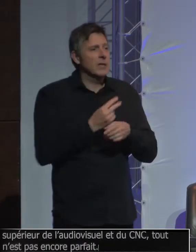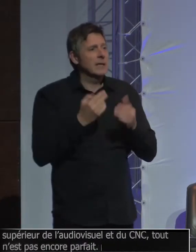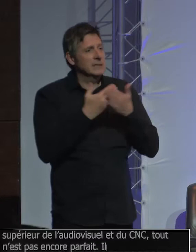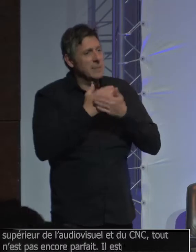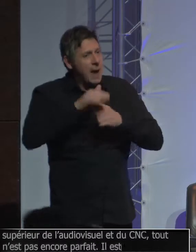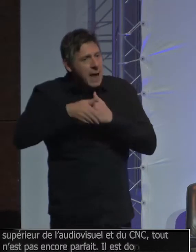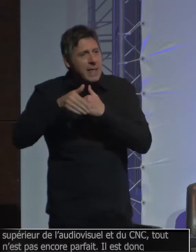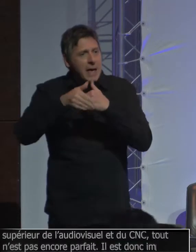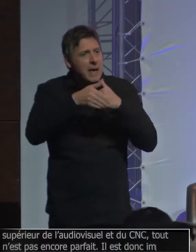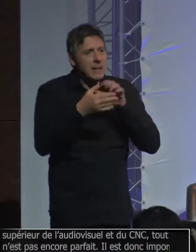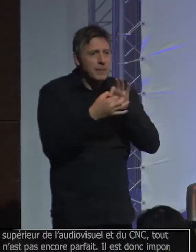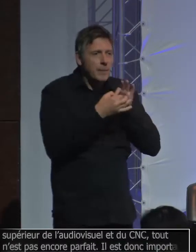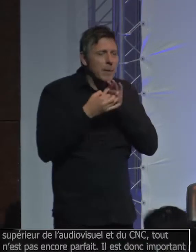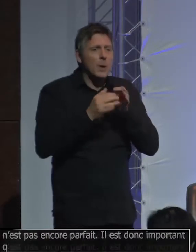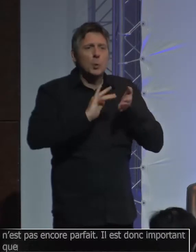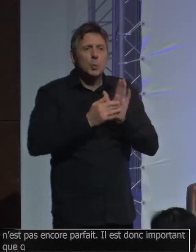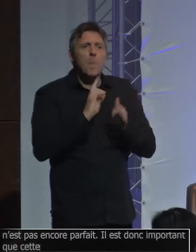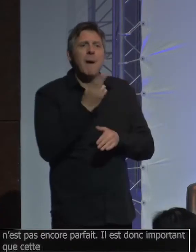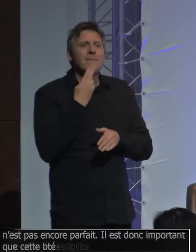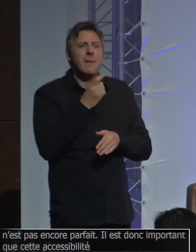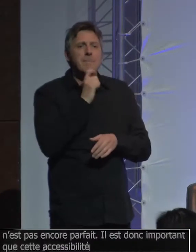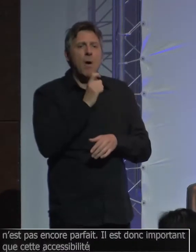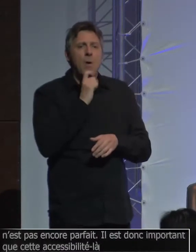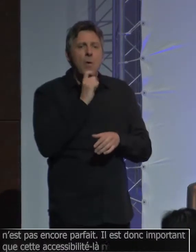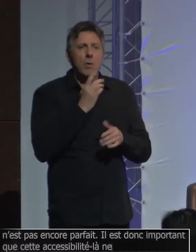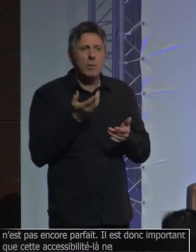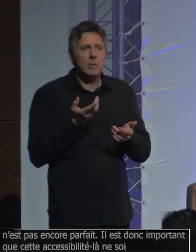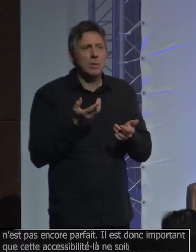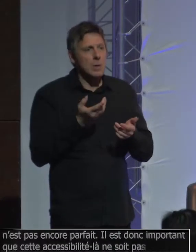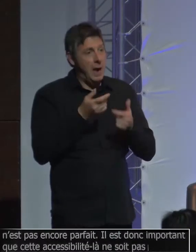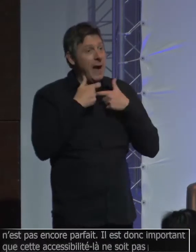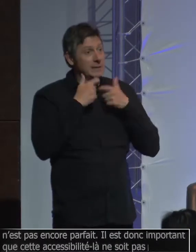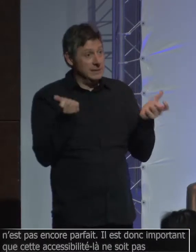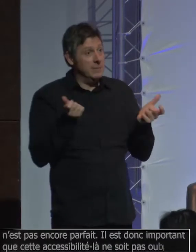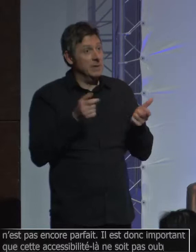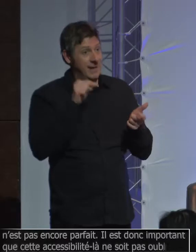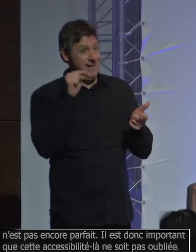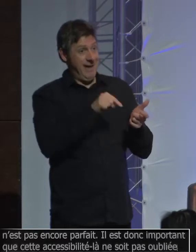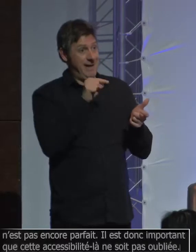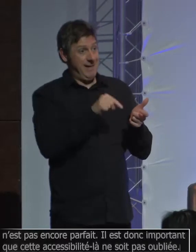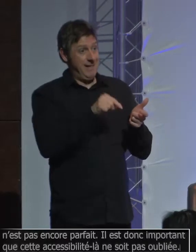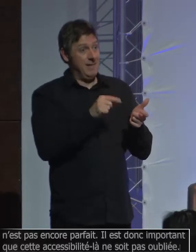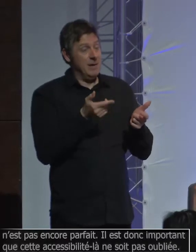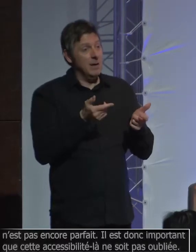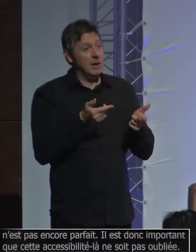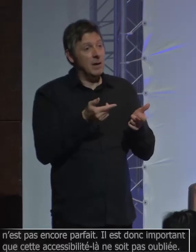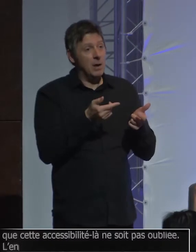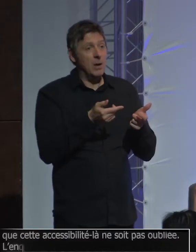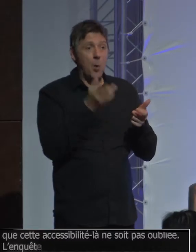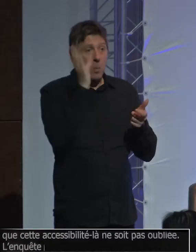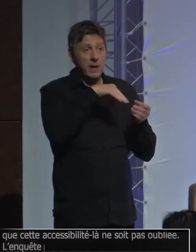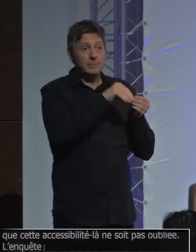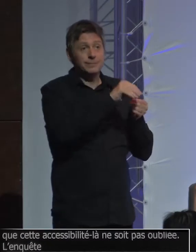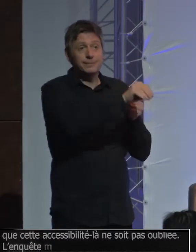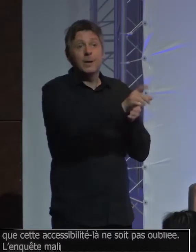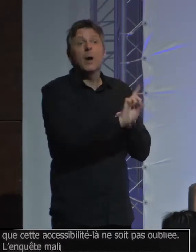tout n'est pas encore parfait. Il est donc important que cette accessibilité-là ne soit pas